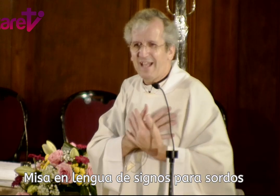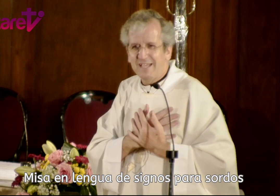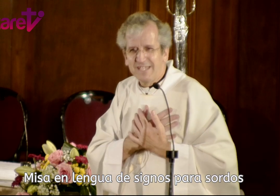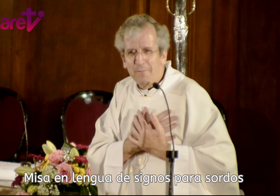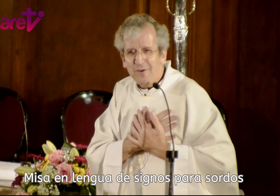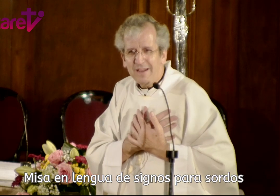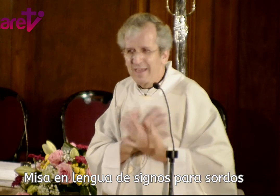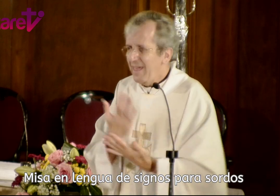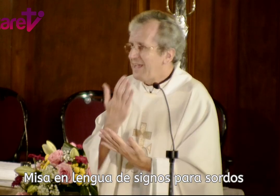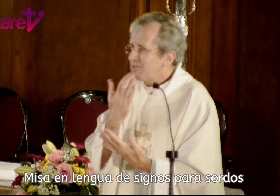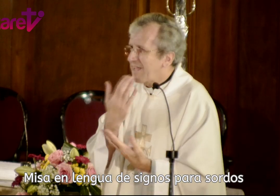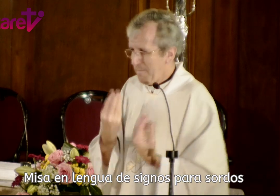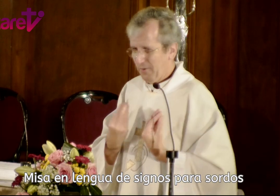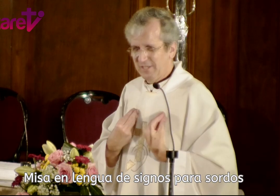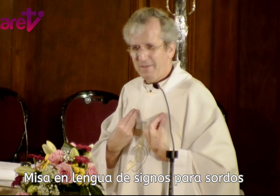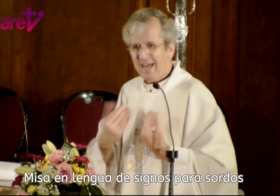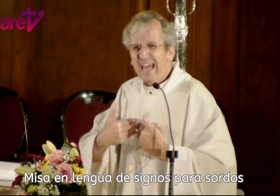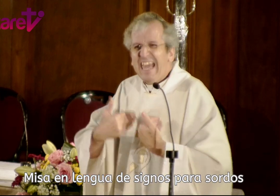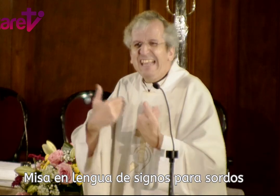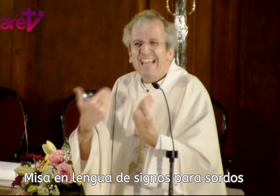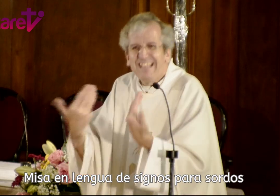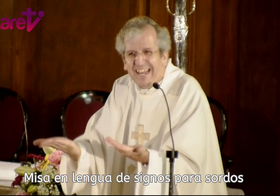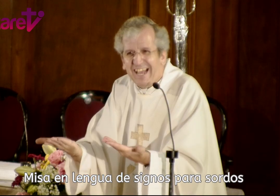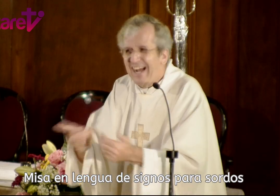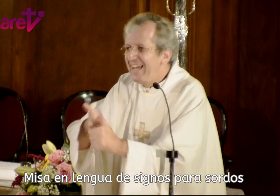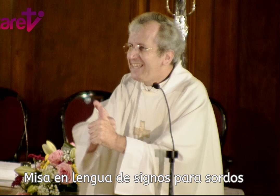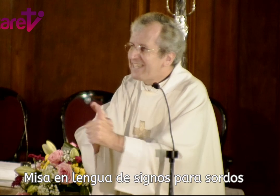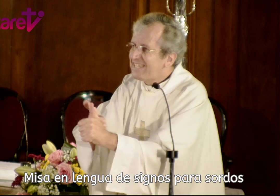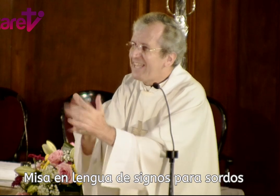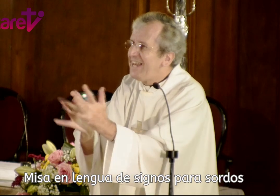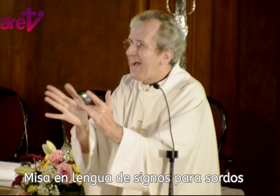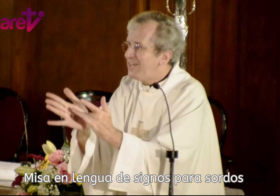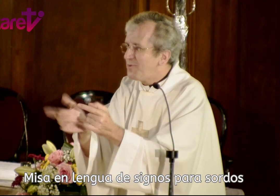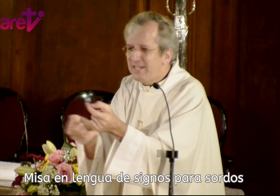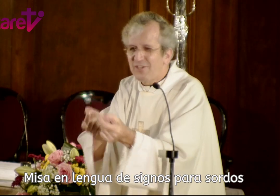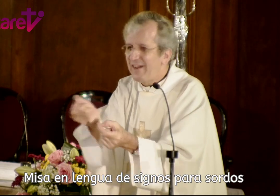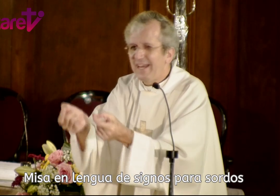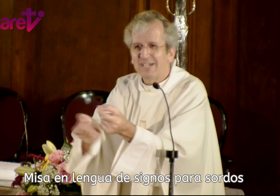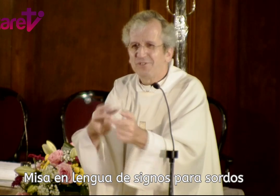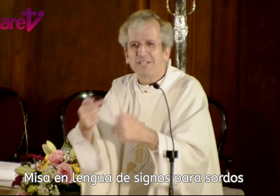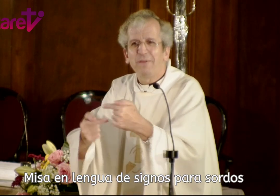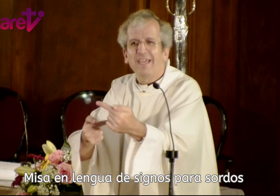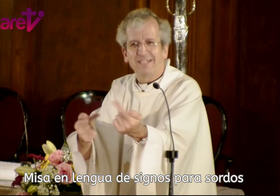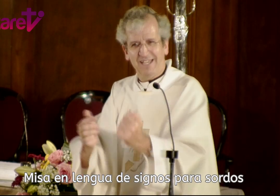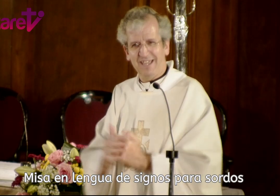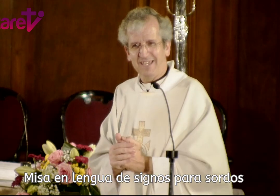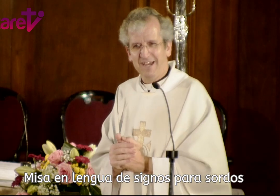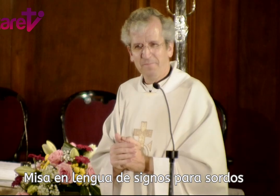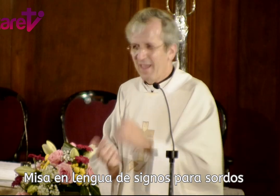detalles de amor, esos ejemplos de vida, esa entrega y ese seguir a Jesucristo en las cosas pequeñas de cada día, en